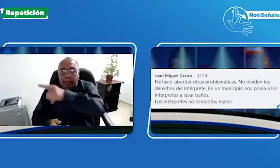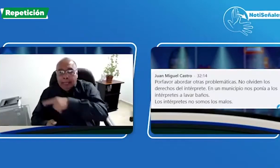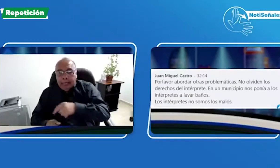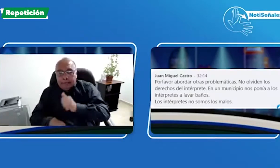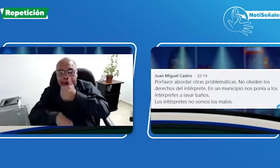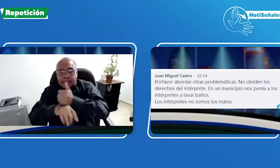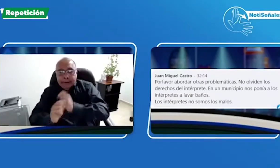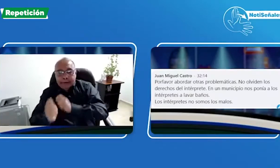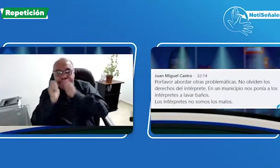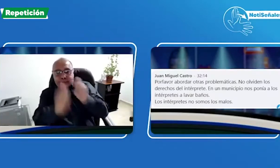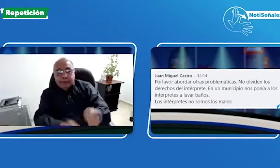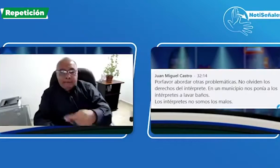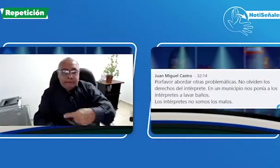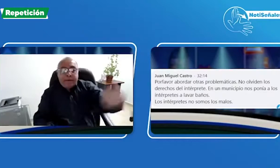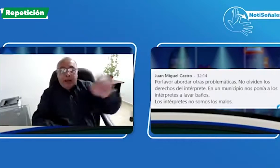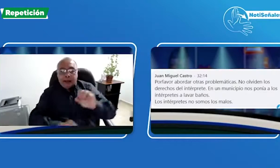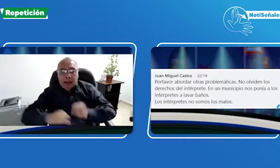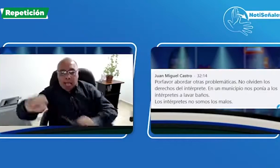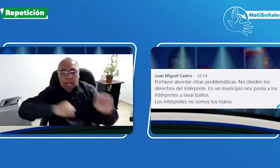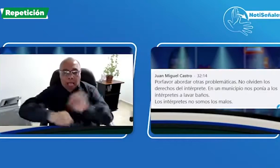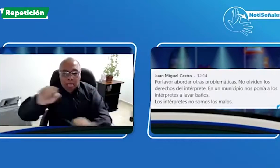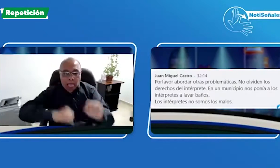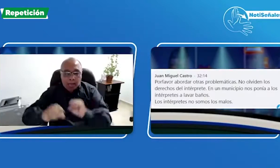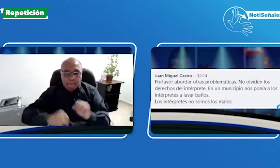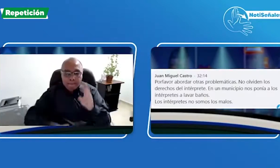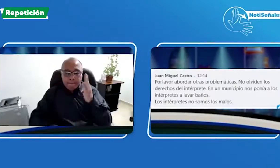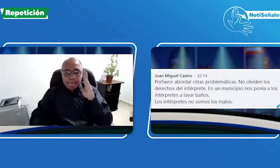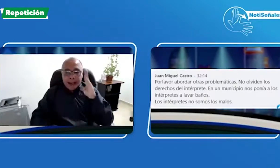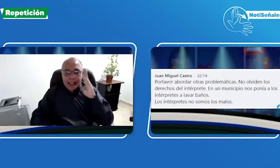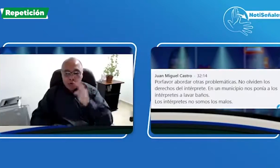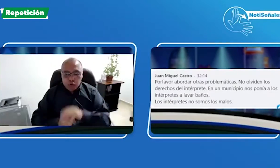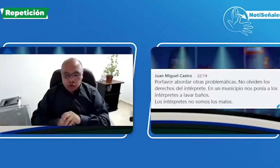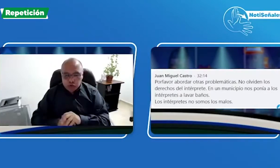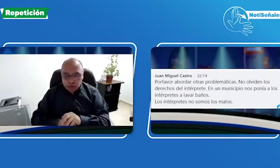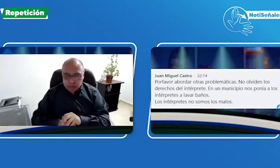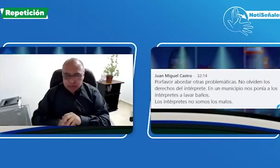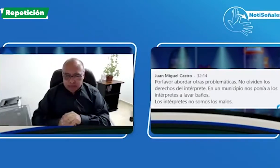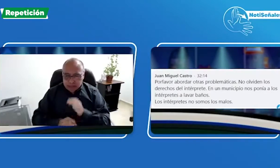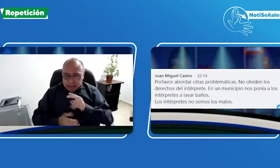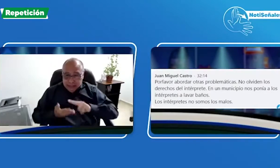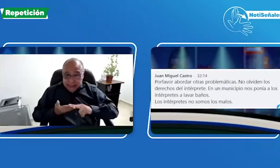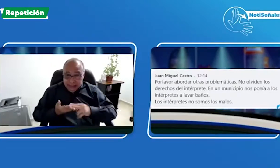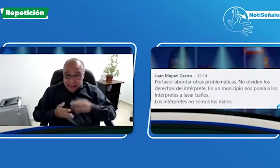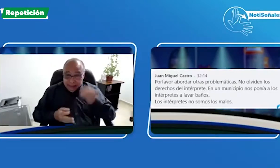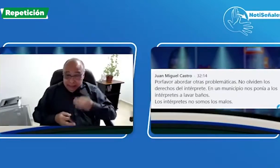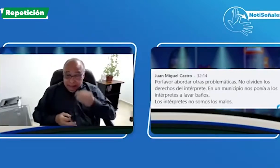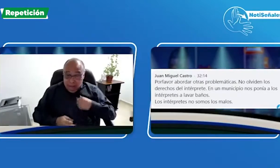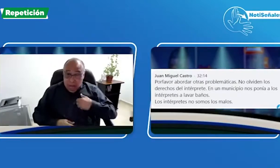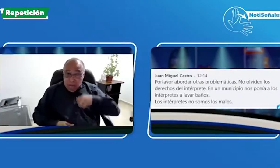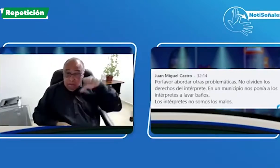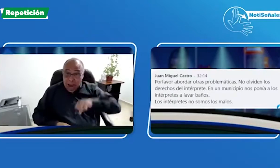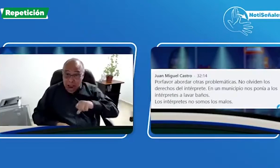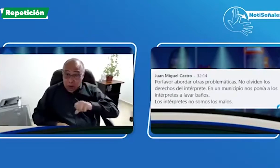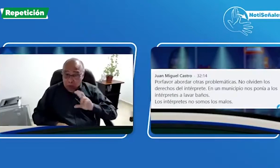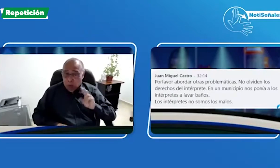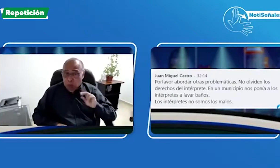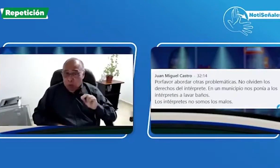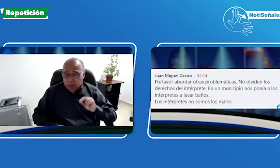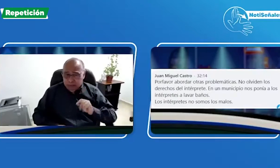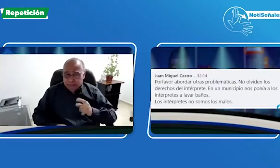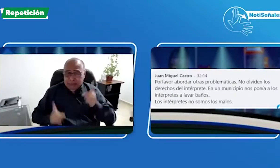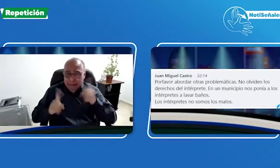Parece que es una Situación Que se presenta En algún Municipio Y por ejemplo Se le Asignan Otras Actividades Al